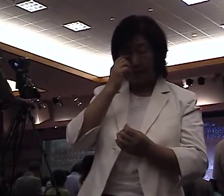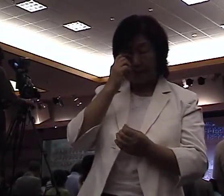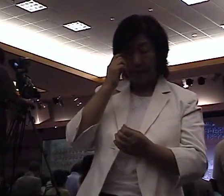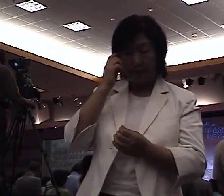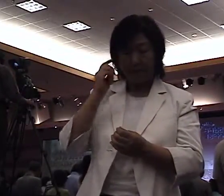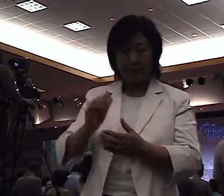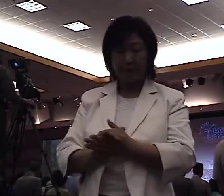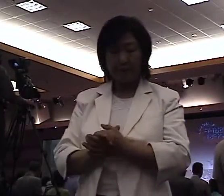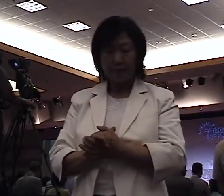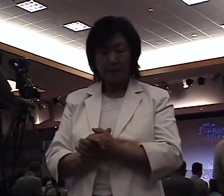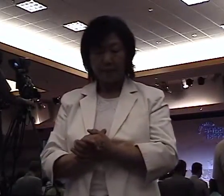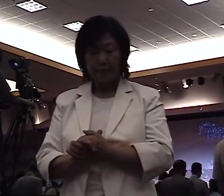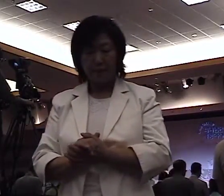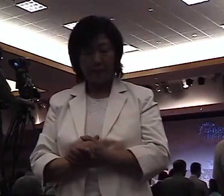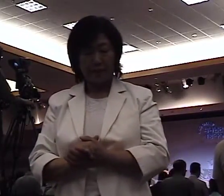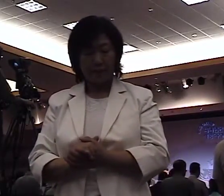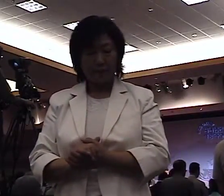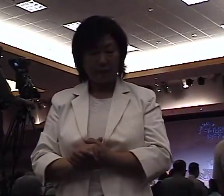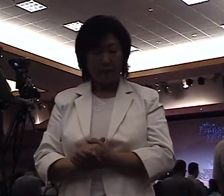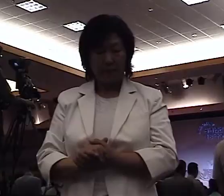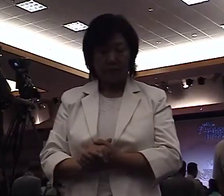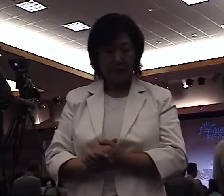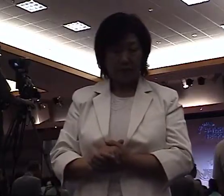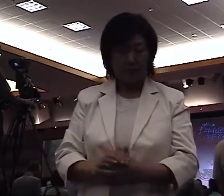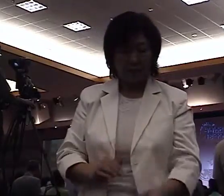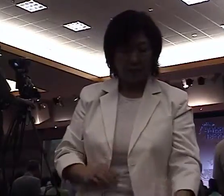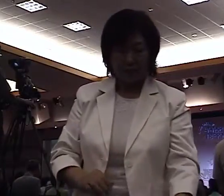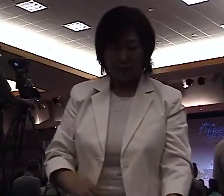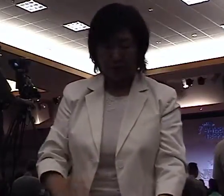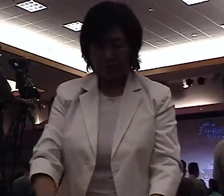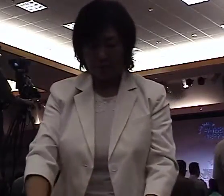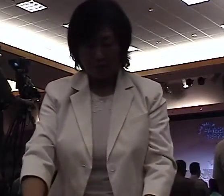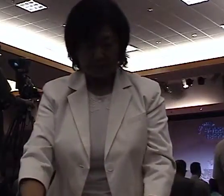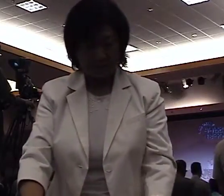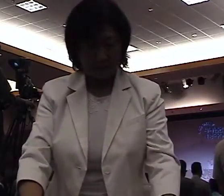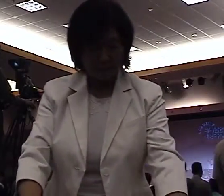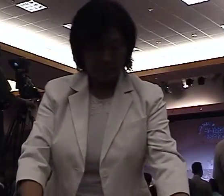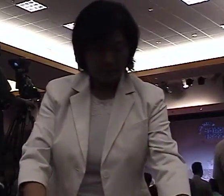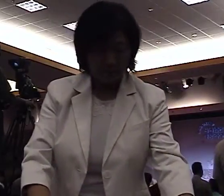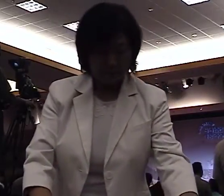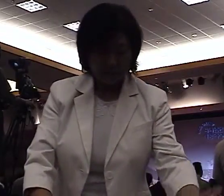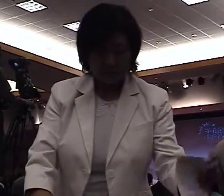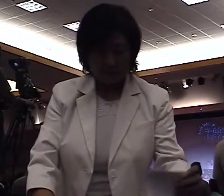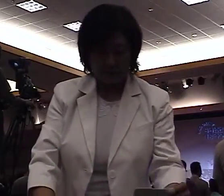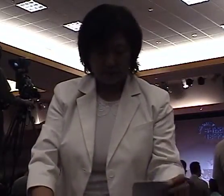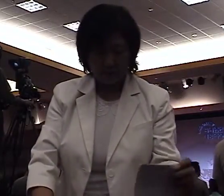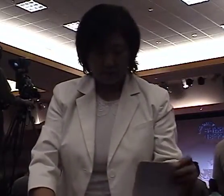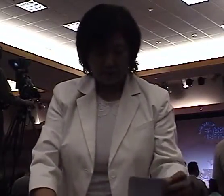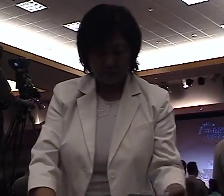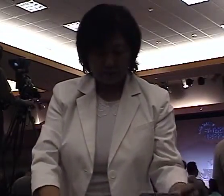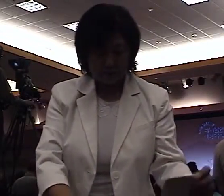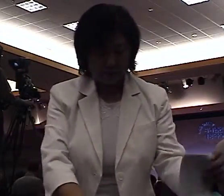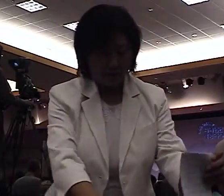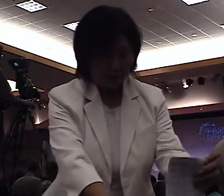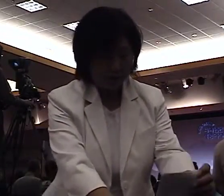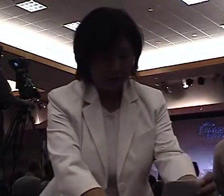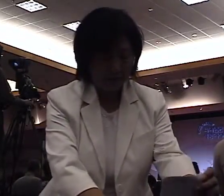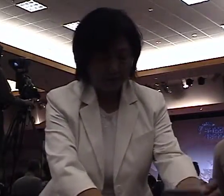항상 우리와 동행하시며 우리 인생을 다스리시는 살아계신 성령님 날 붙드소서 찬양합니다.